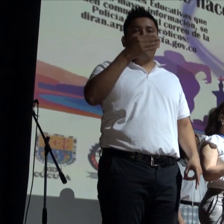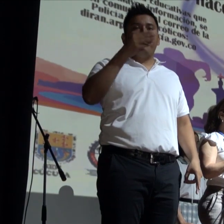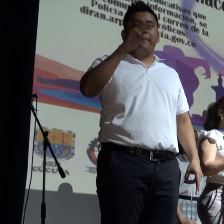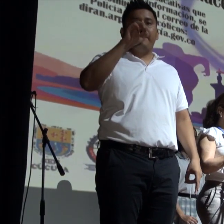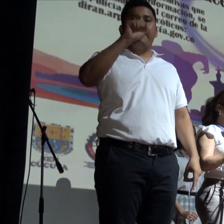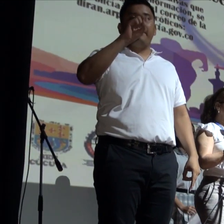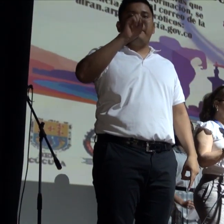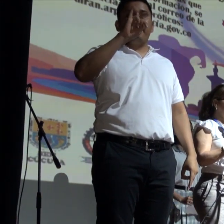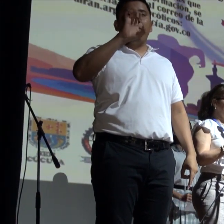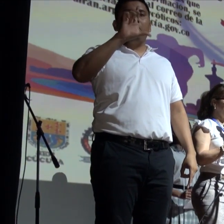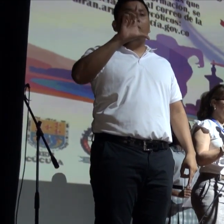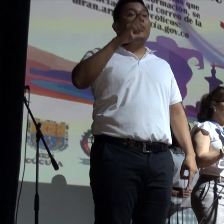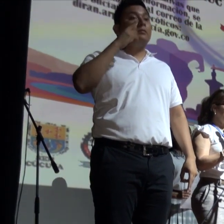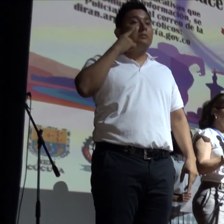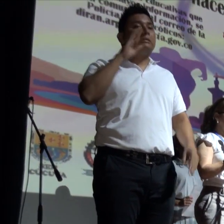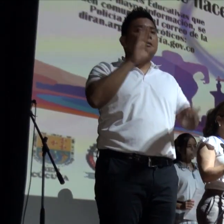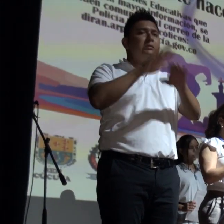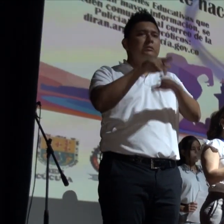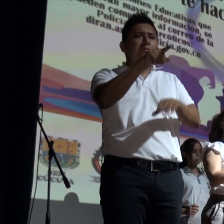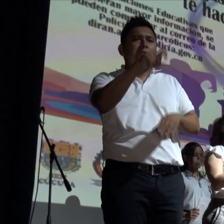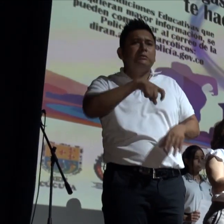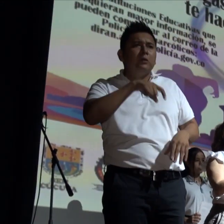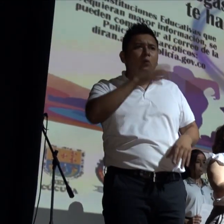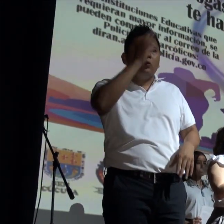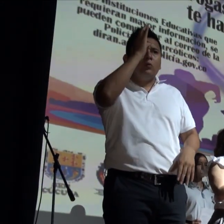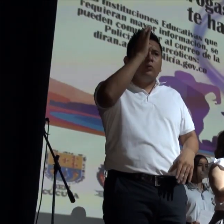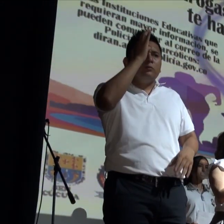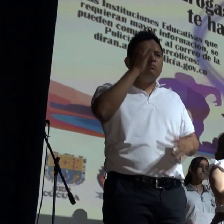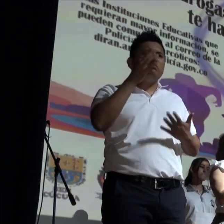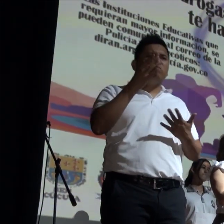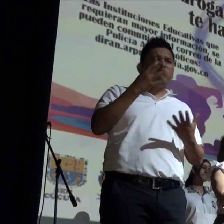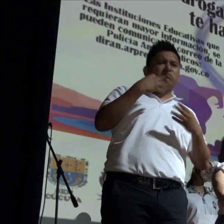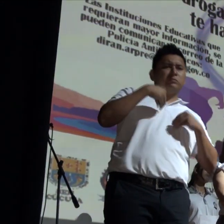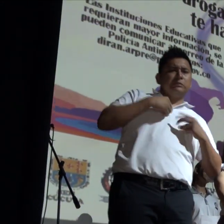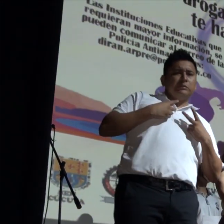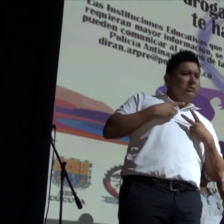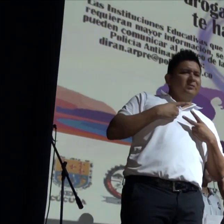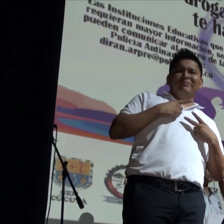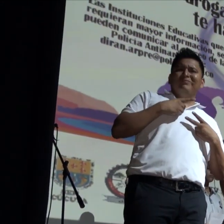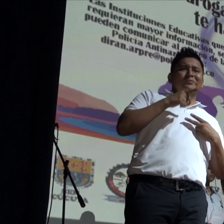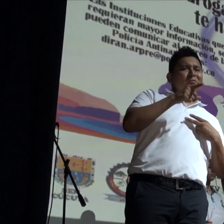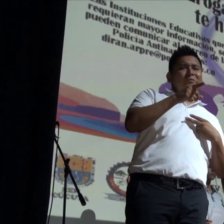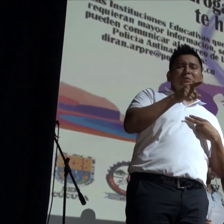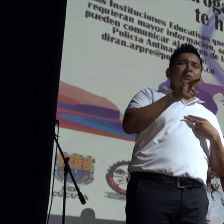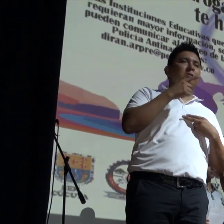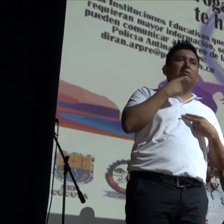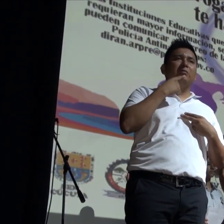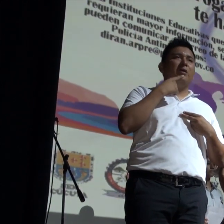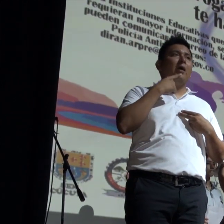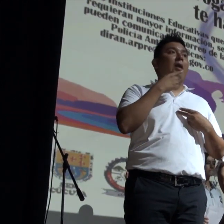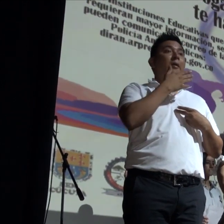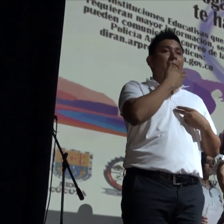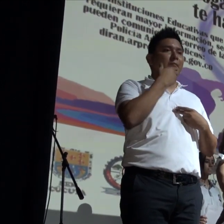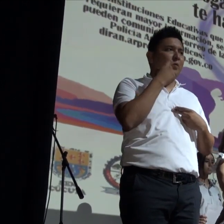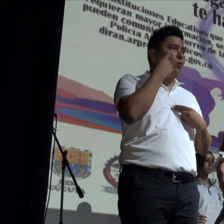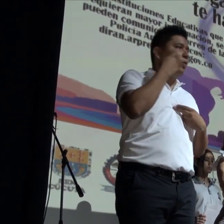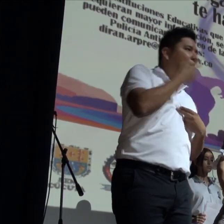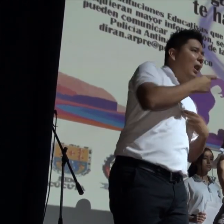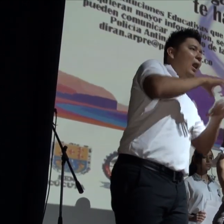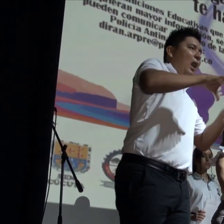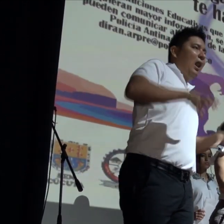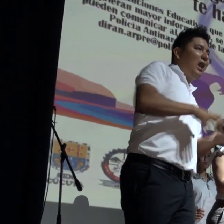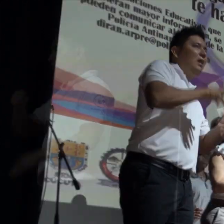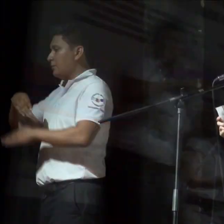Si necesitas drogas para disfrutar de la vida, es que aún no has encontrado las actividades sanas que te